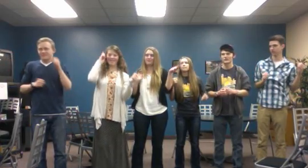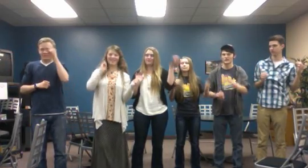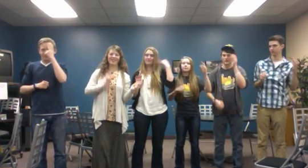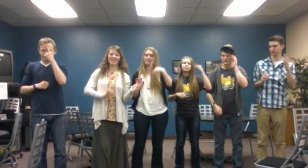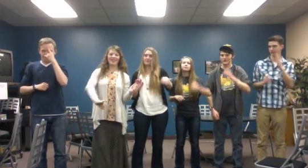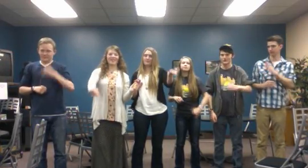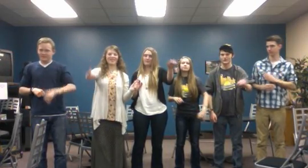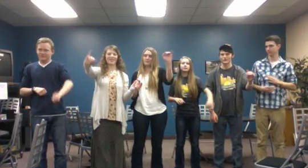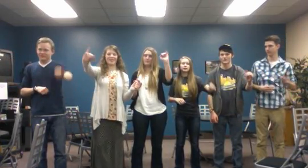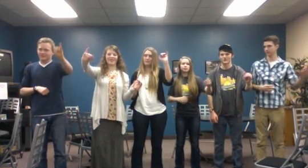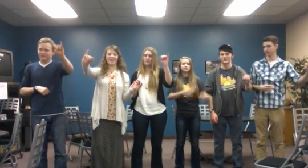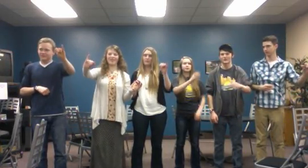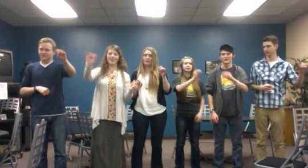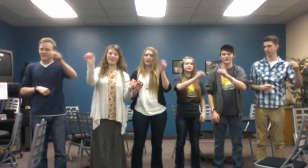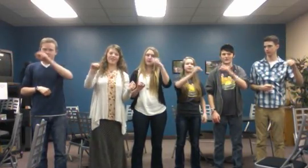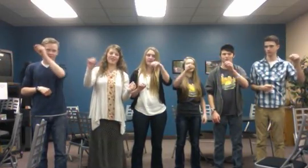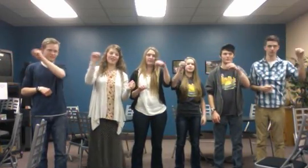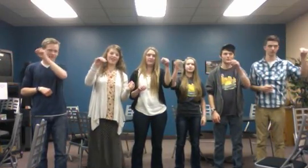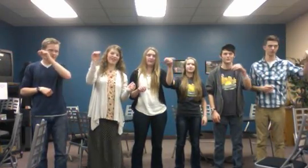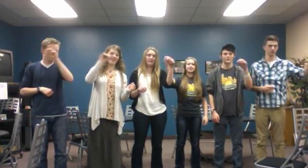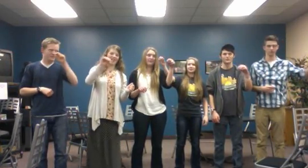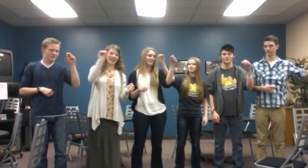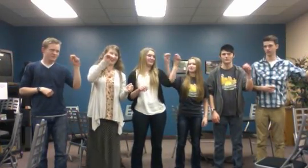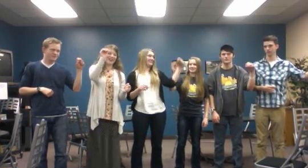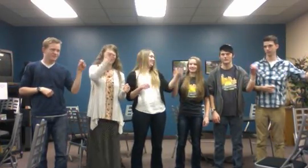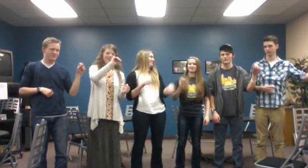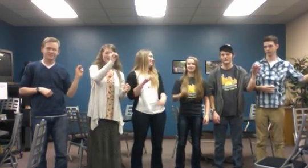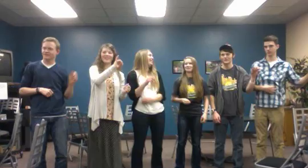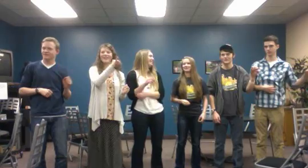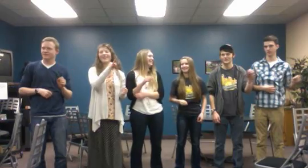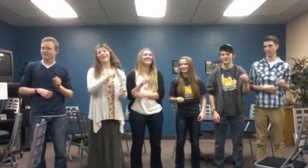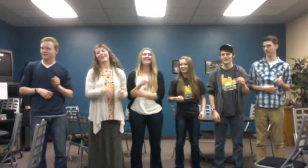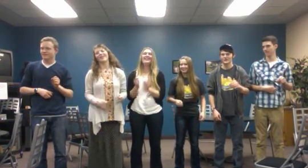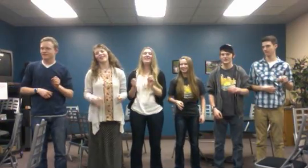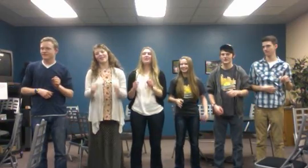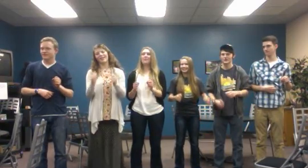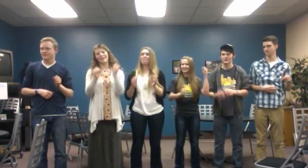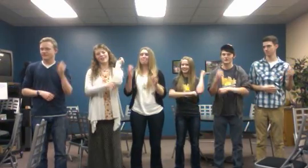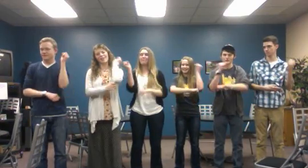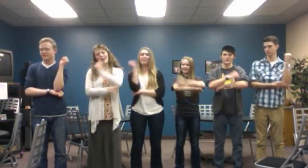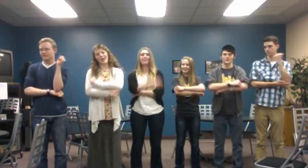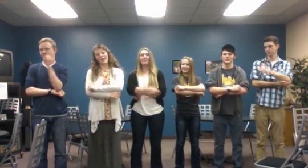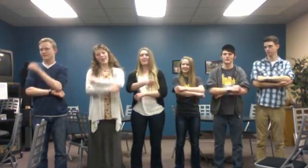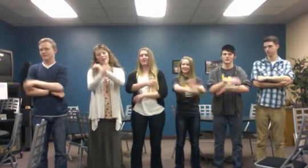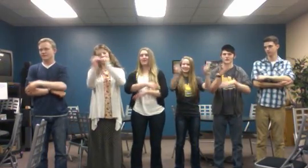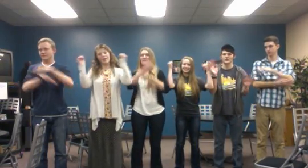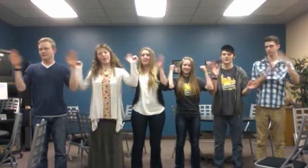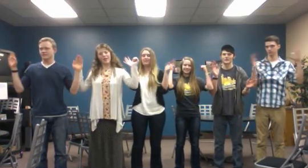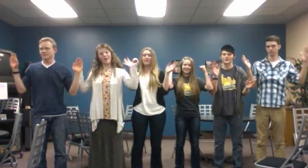Por Siempre Autor de Salvación, Jesús la muerte venció,